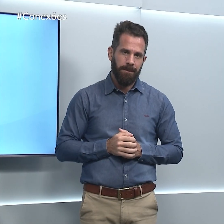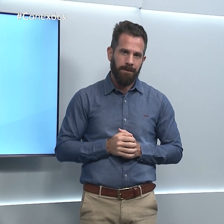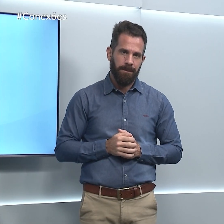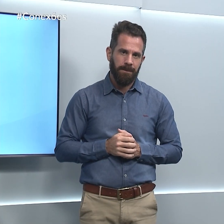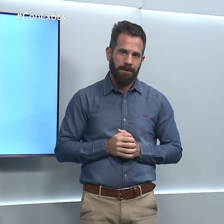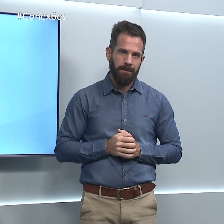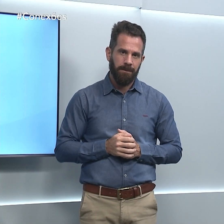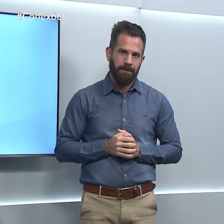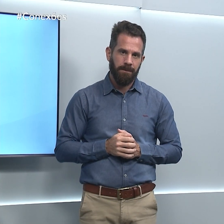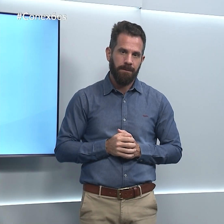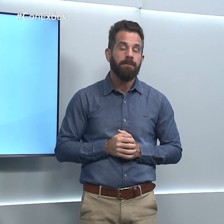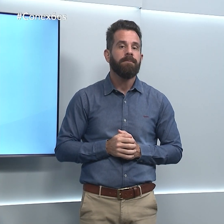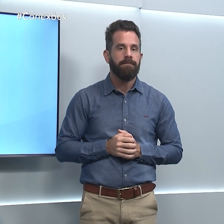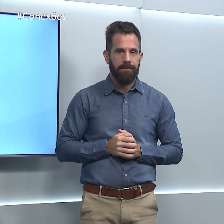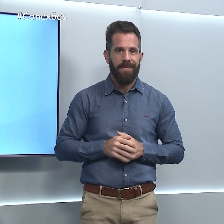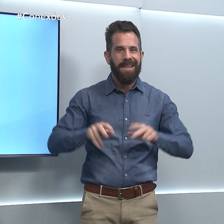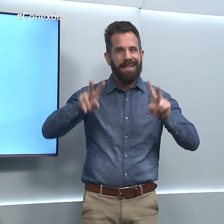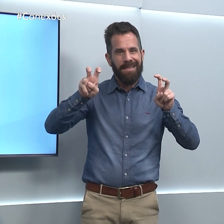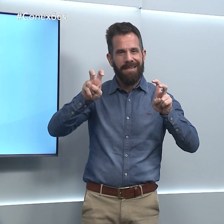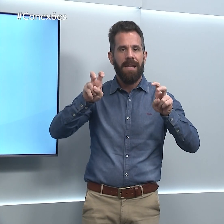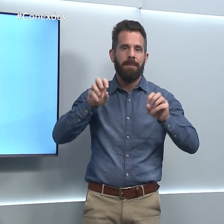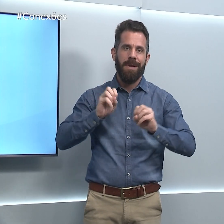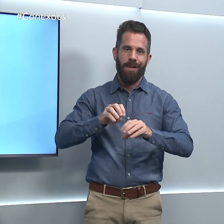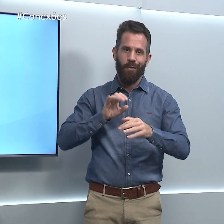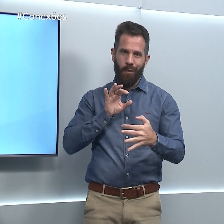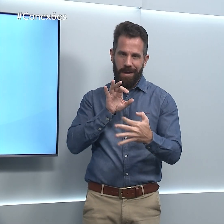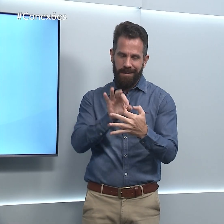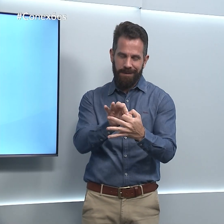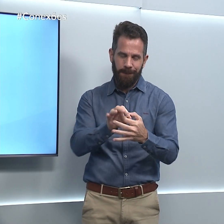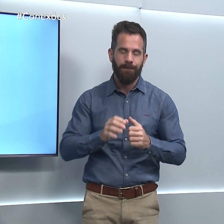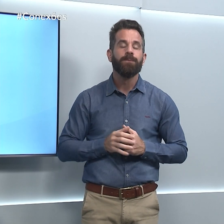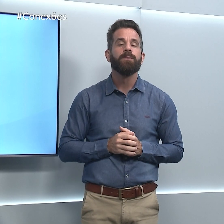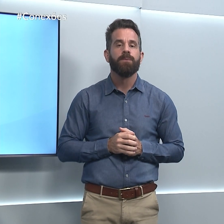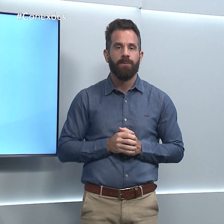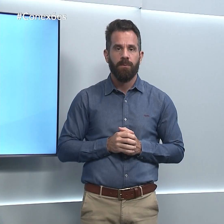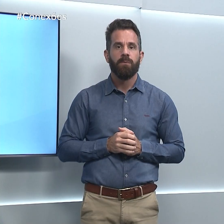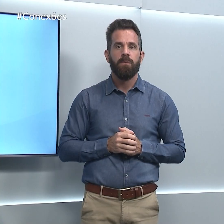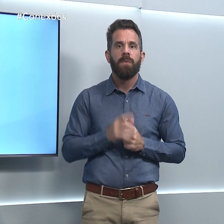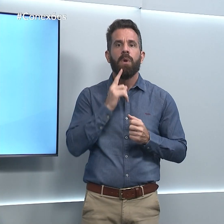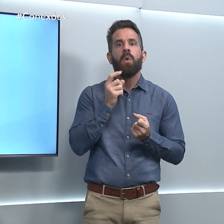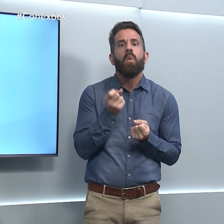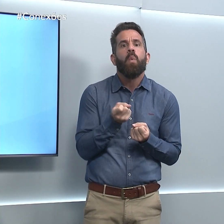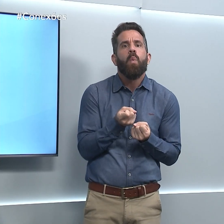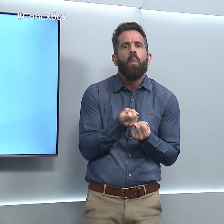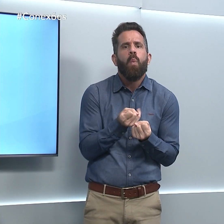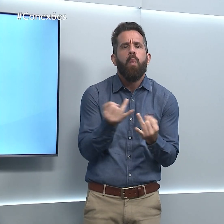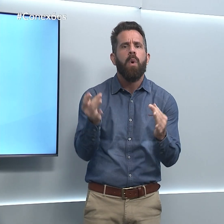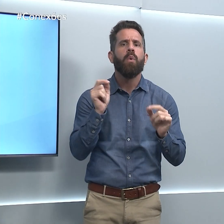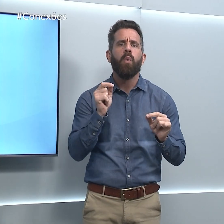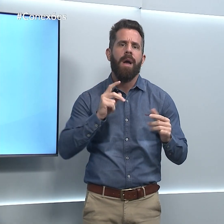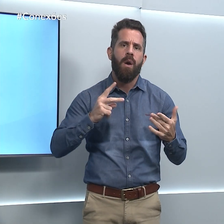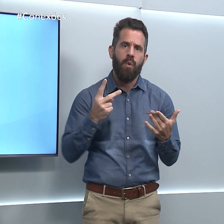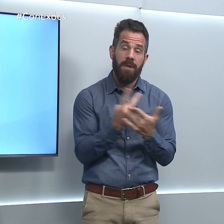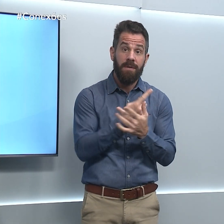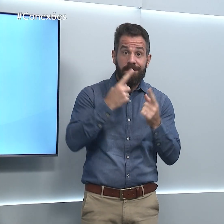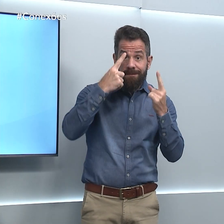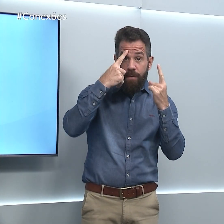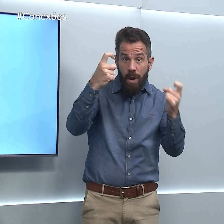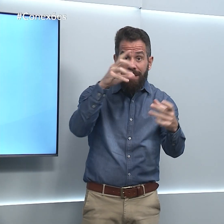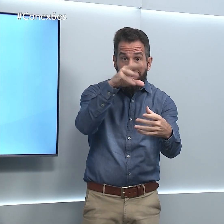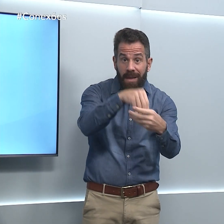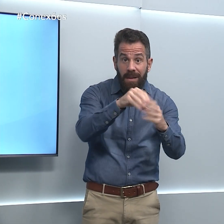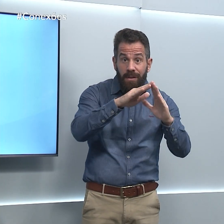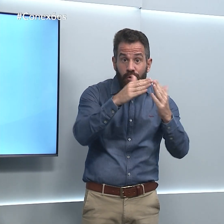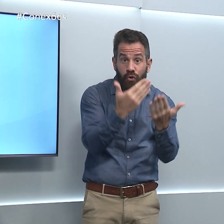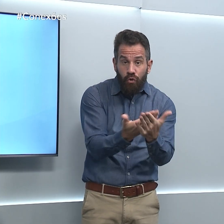E ainda sobre educação, o número de casos de violência nos ambientes escolares mais do que